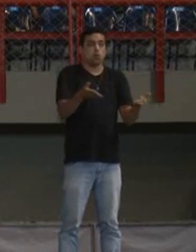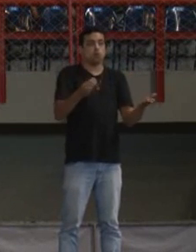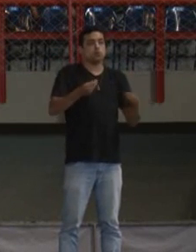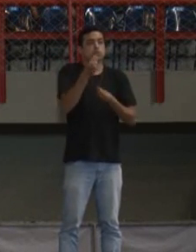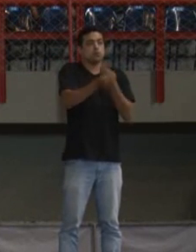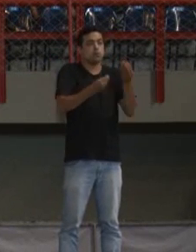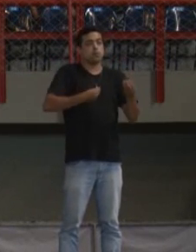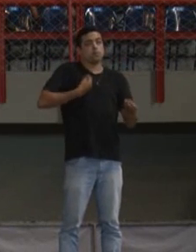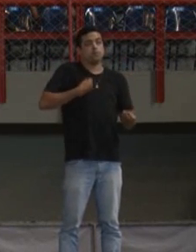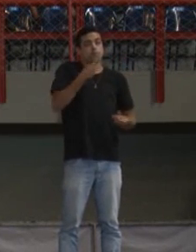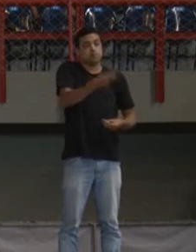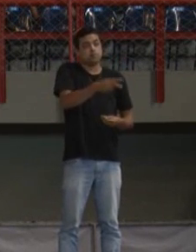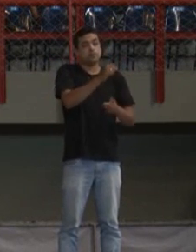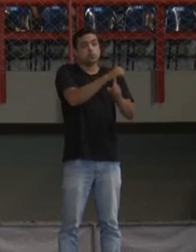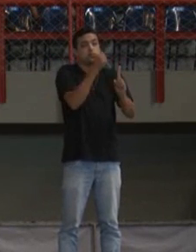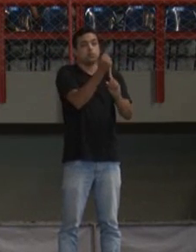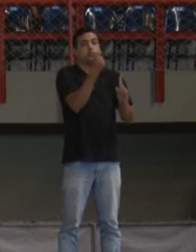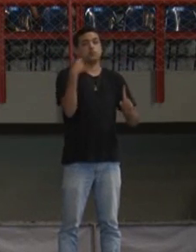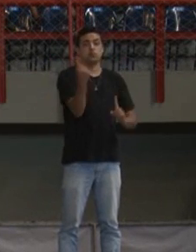inserido.